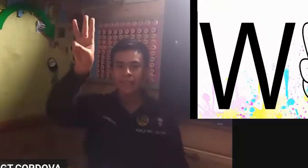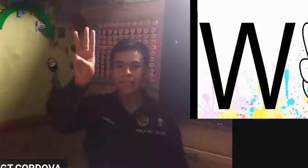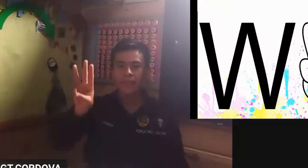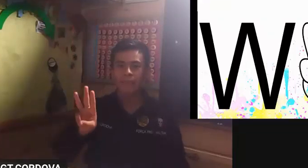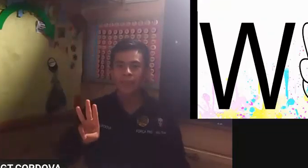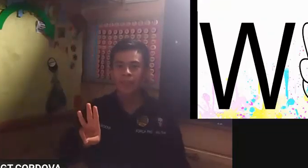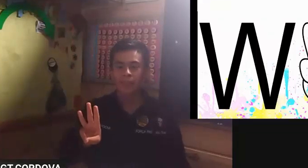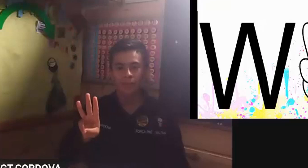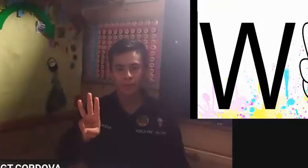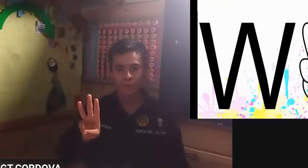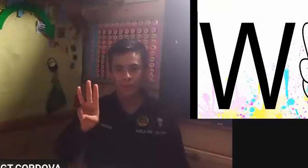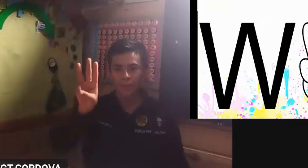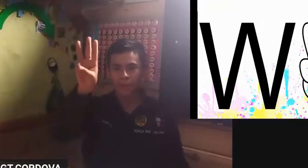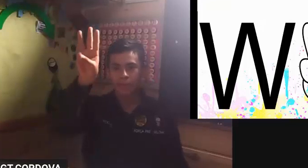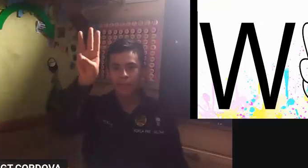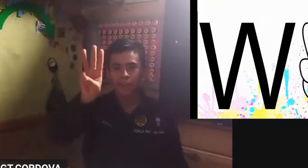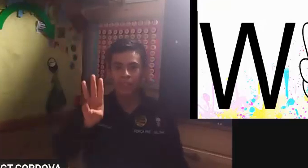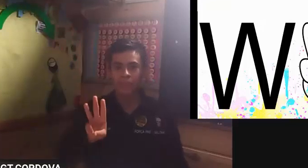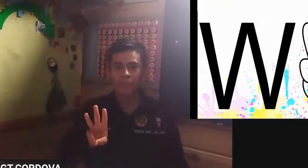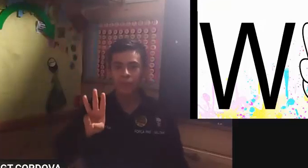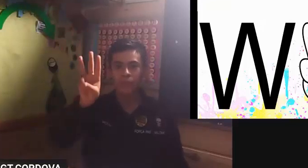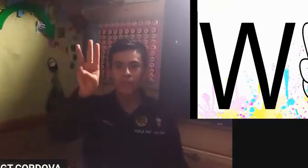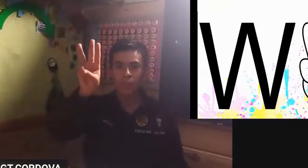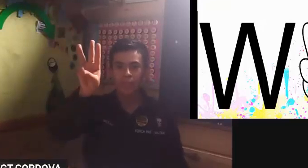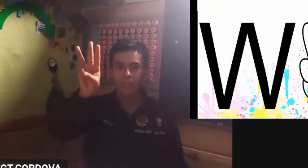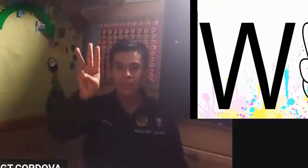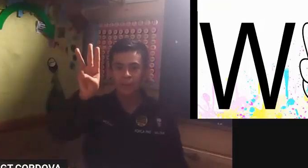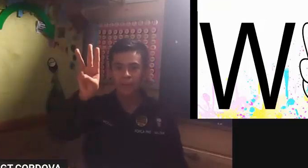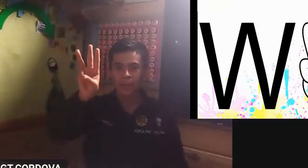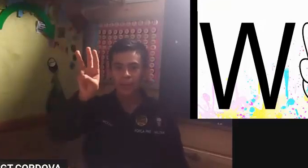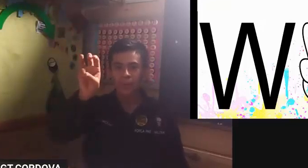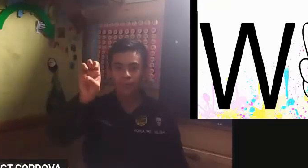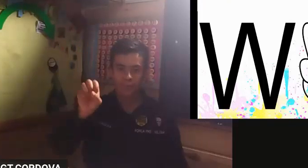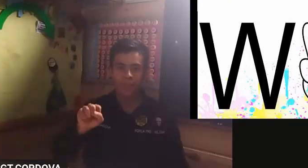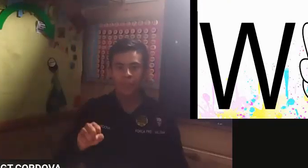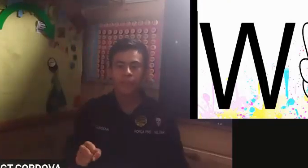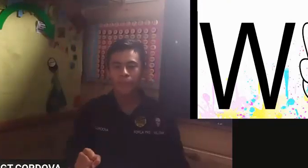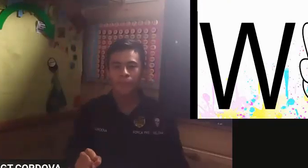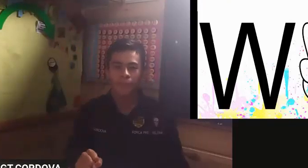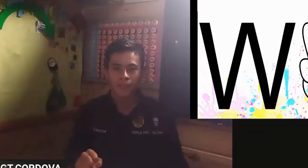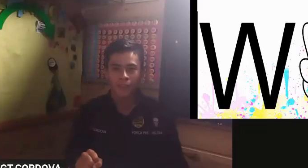assim. Então, para fazer o W é assim, ó. Tem que fazer um movimento para cima. Entenderam? Entendeu